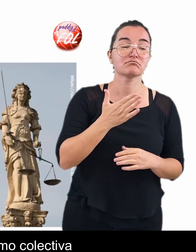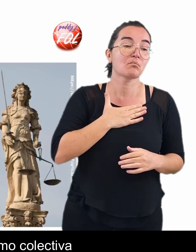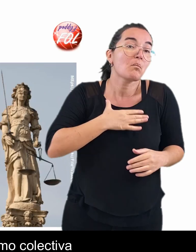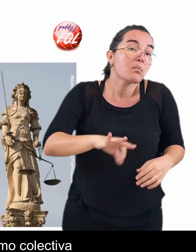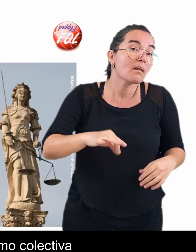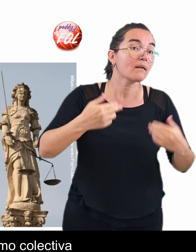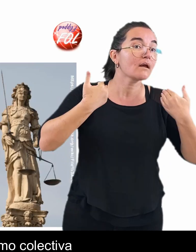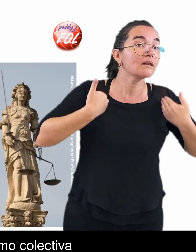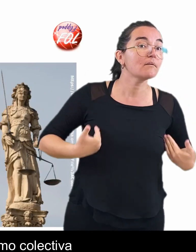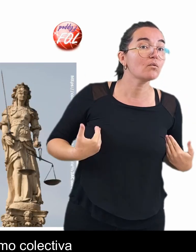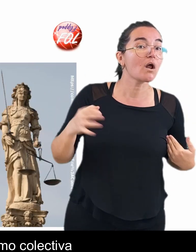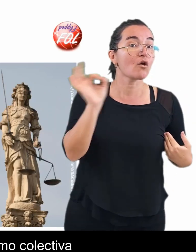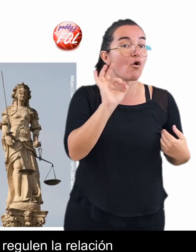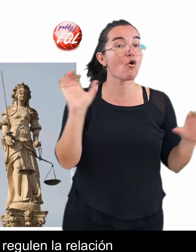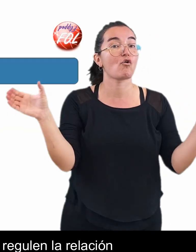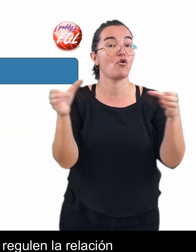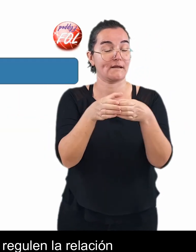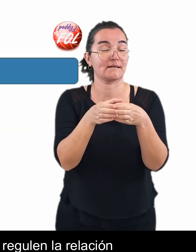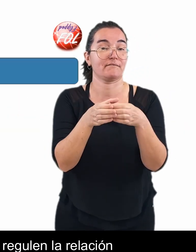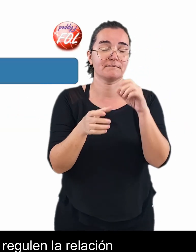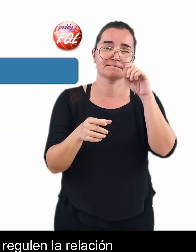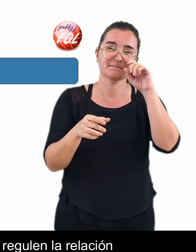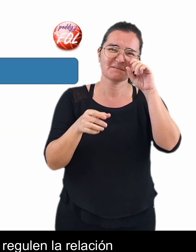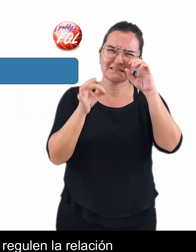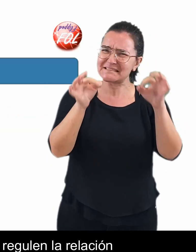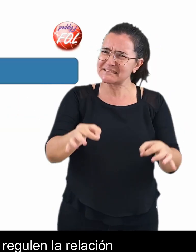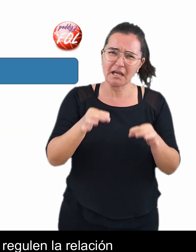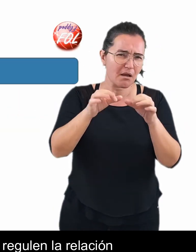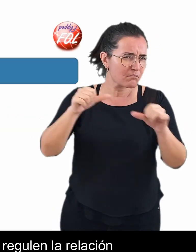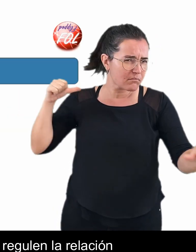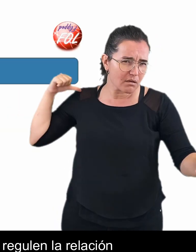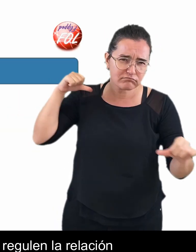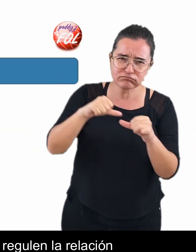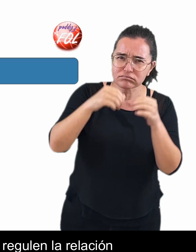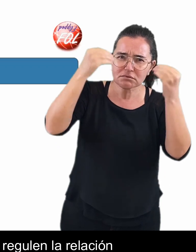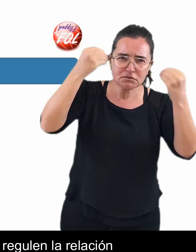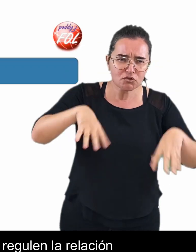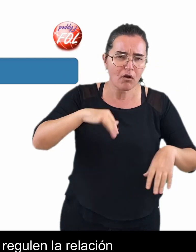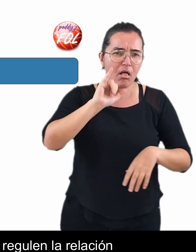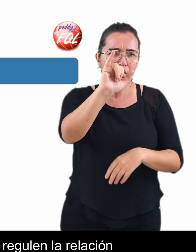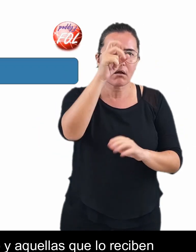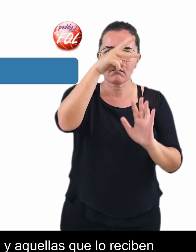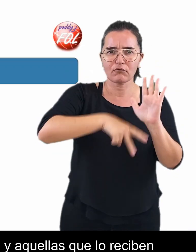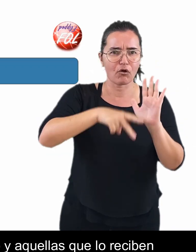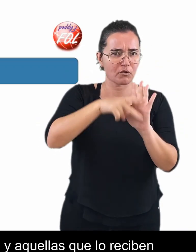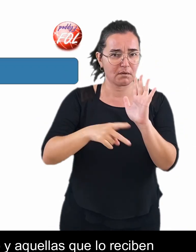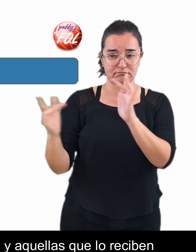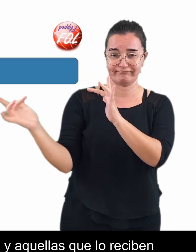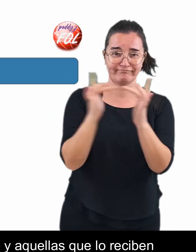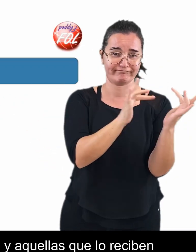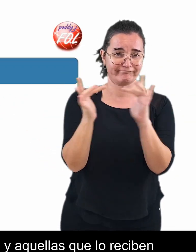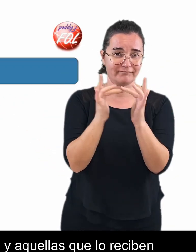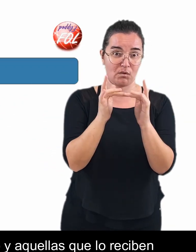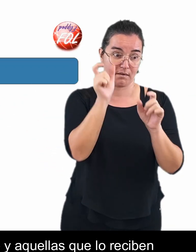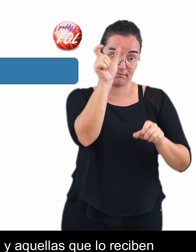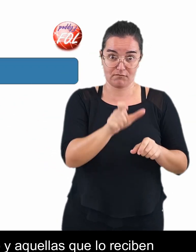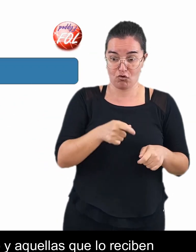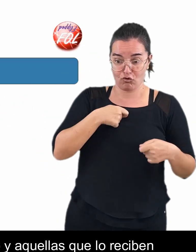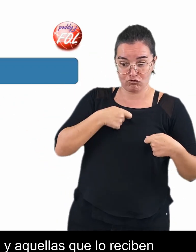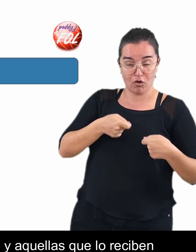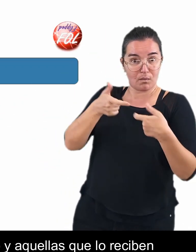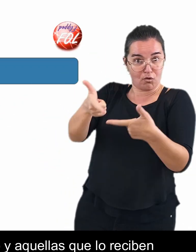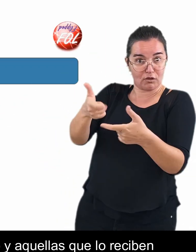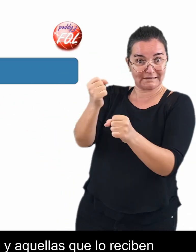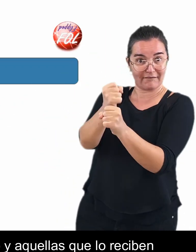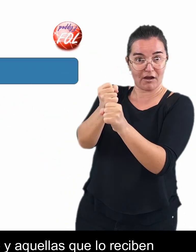forma tanto individual como colectiva. Siempre no han habido normas que regulen la relación entre las personas que prestan un